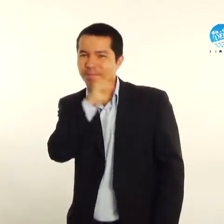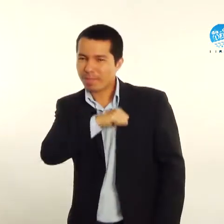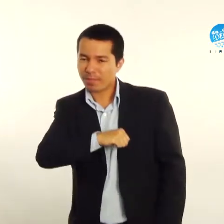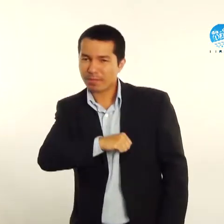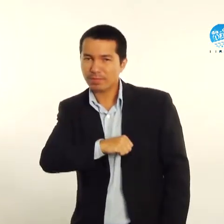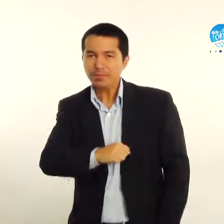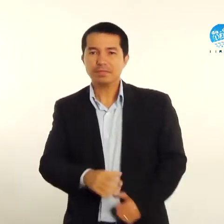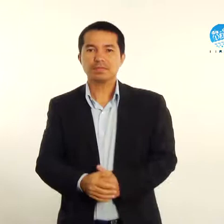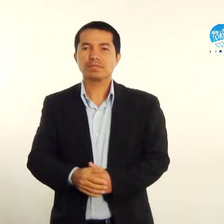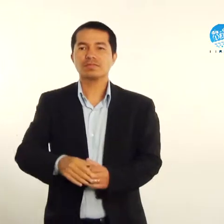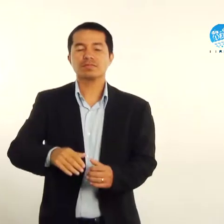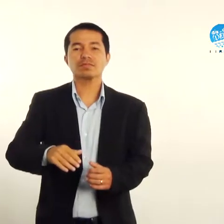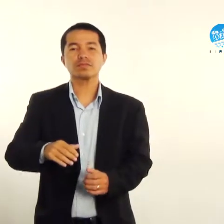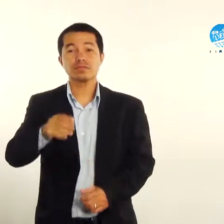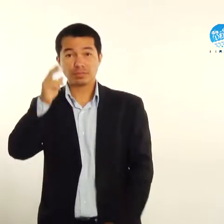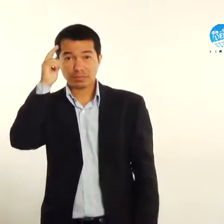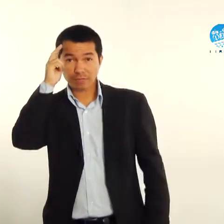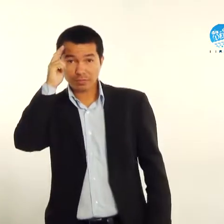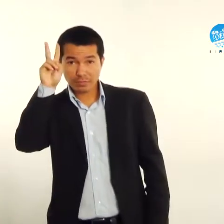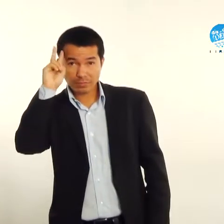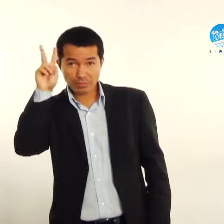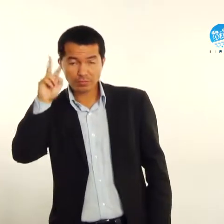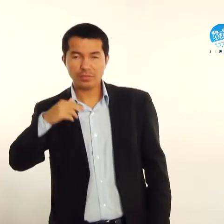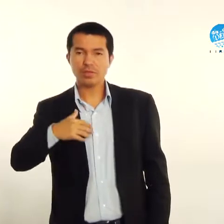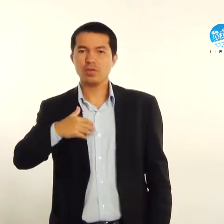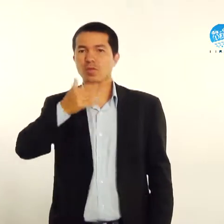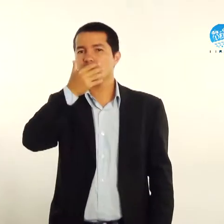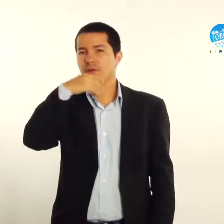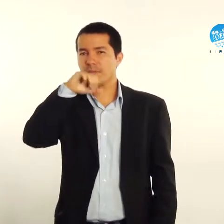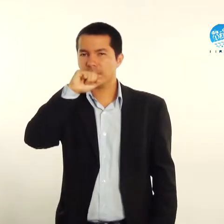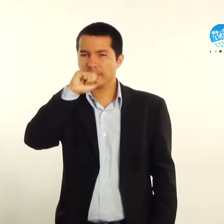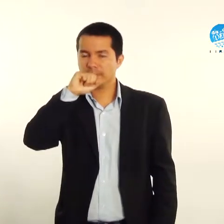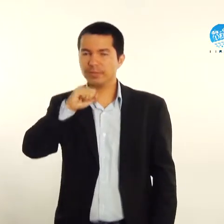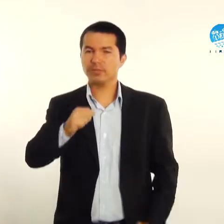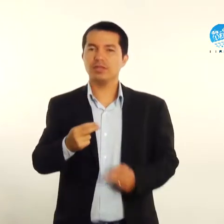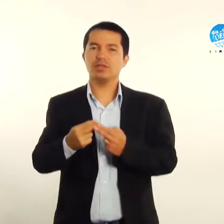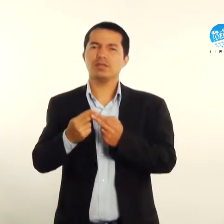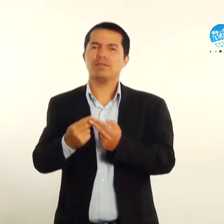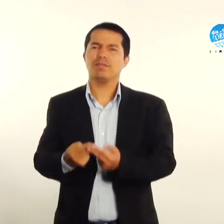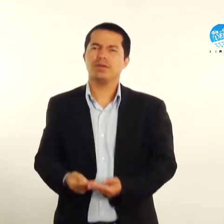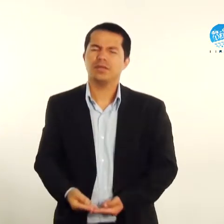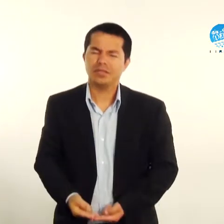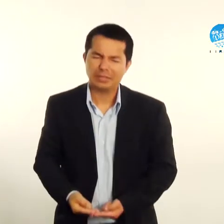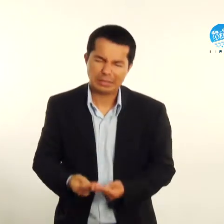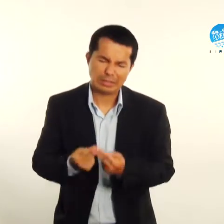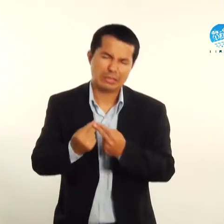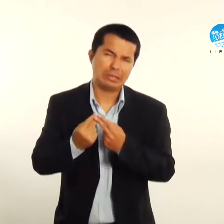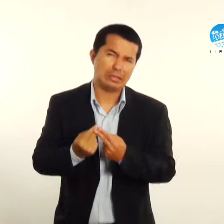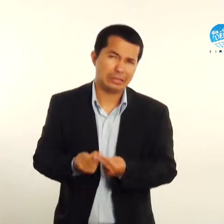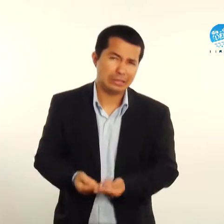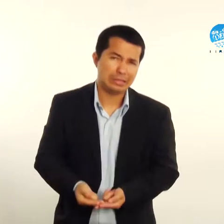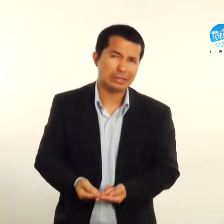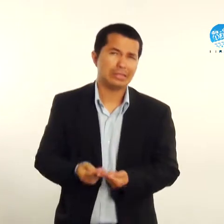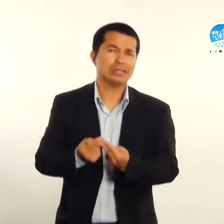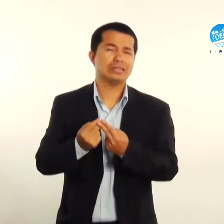chegava, ele tinha uma paciência de Jó, quando ele tinha que dar uma bronca na gente, chamava a gente, senta aqui que eu quero conversar com